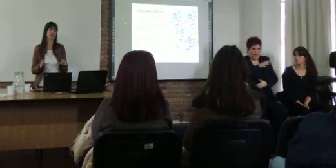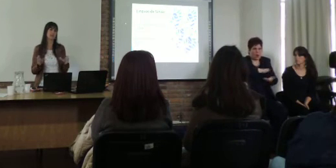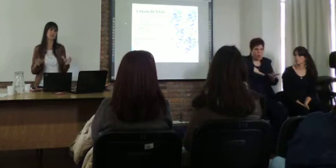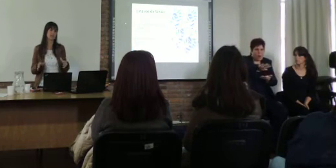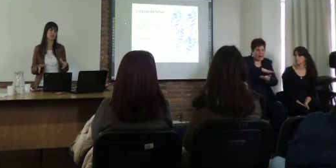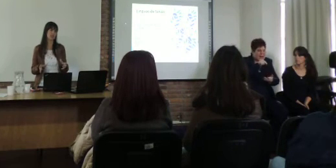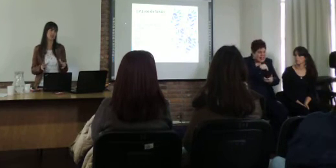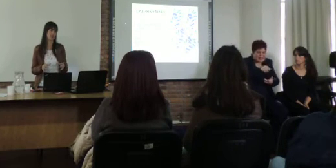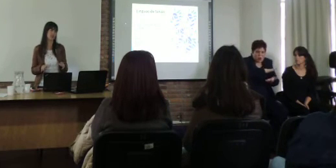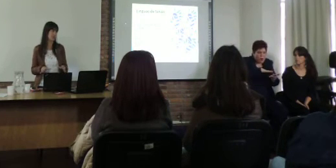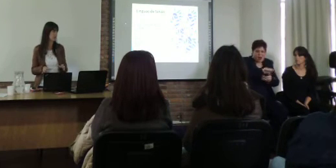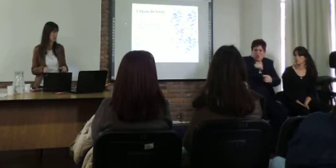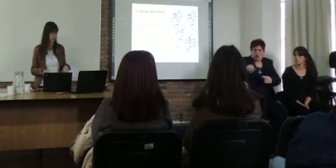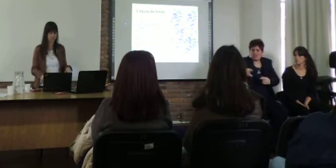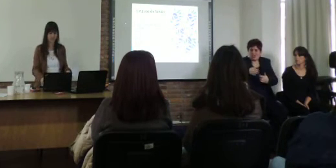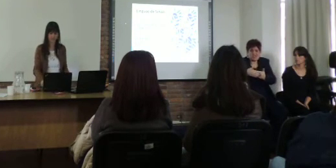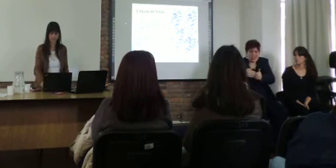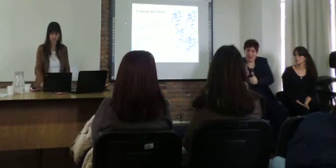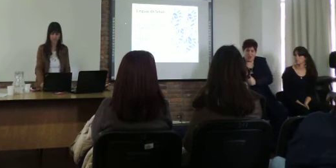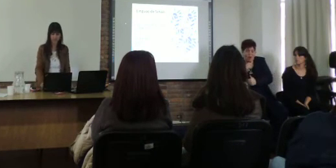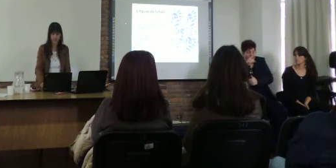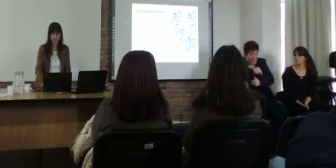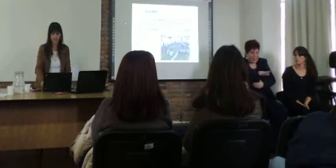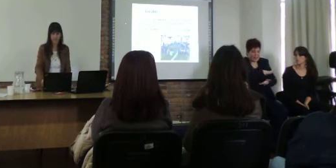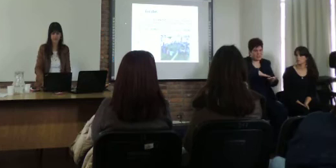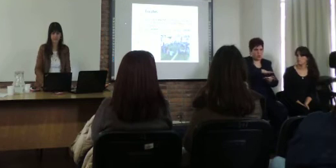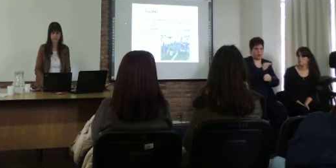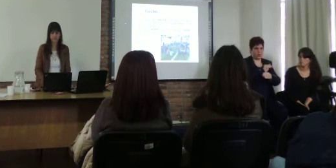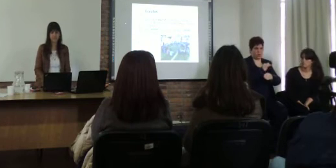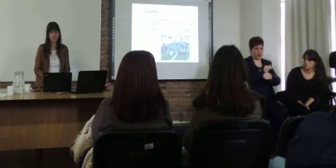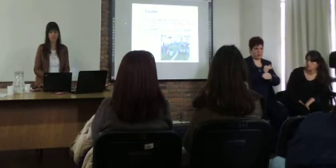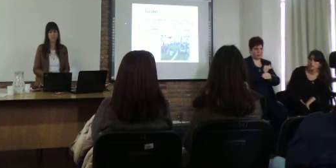lugar, nesse ambiente sociocultural.